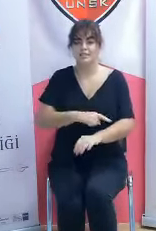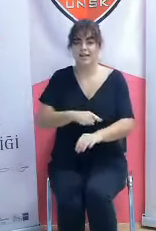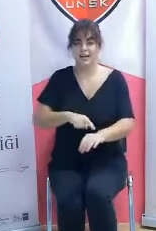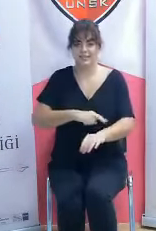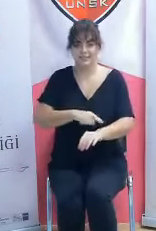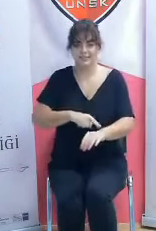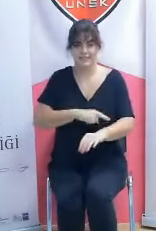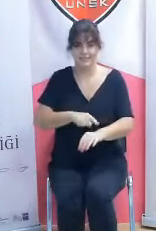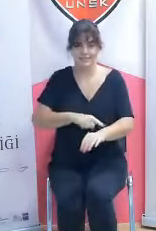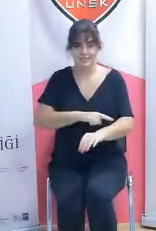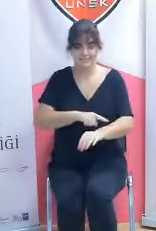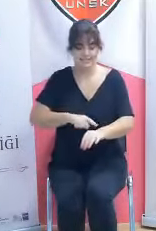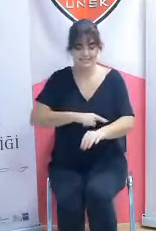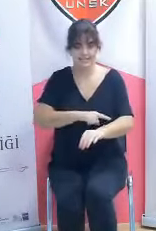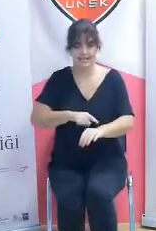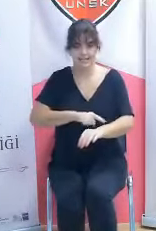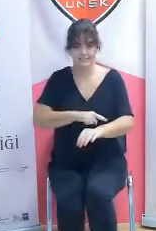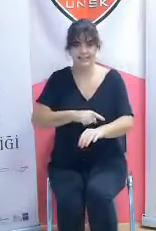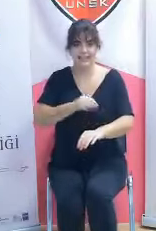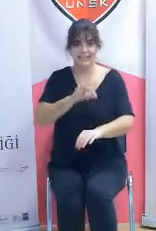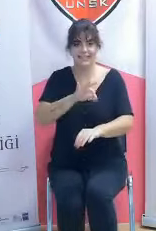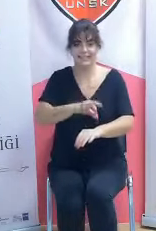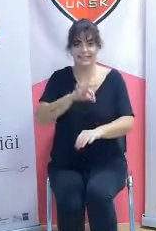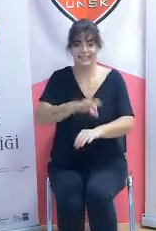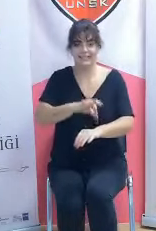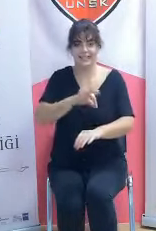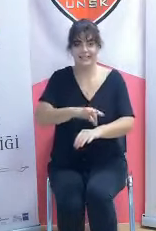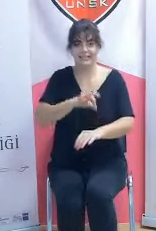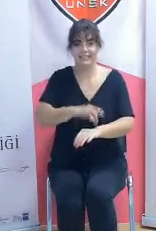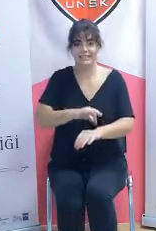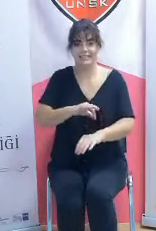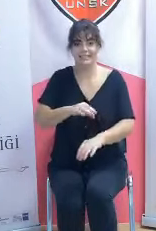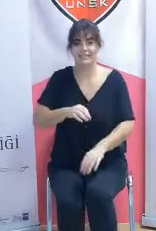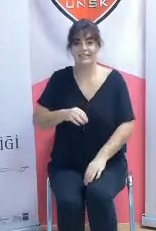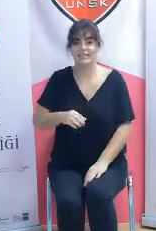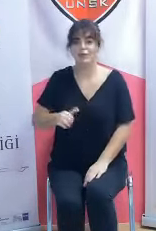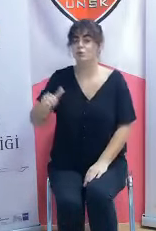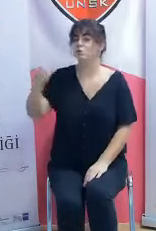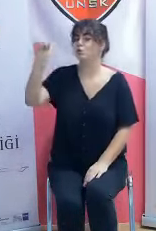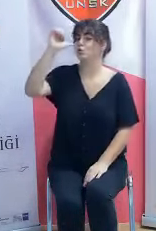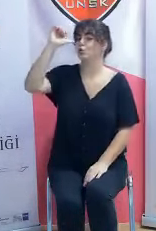Saat. Saat. Dakika. Su.